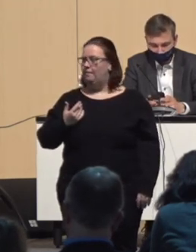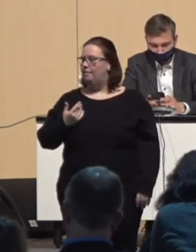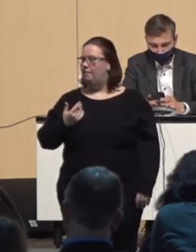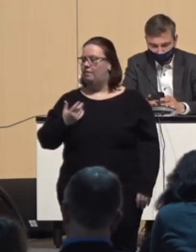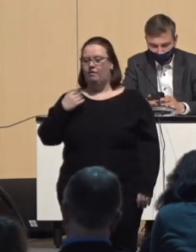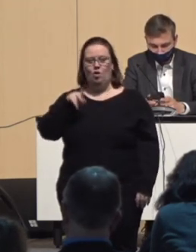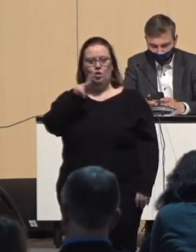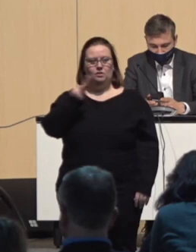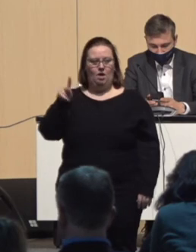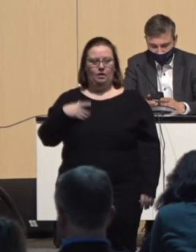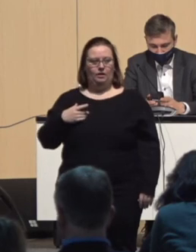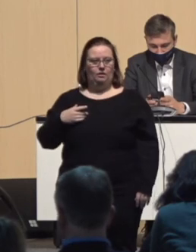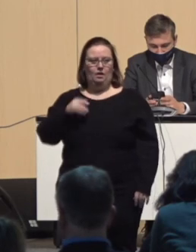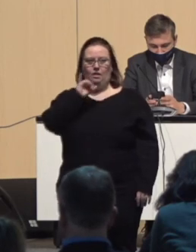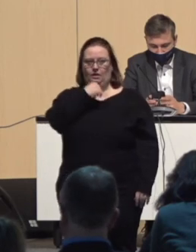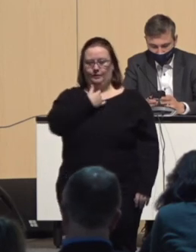Frau Kaspari,